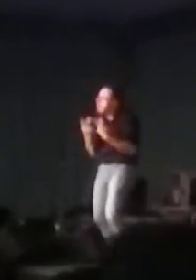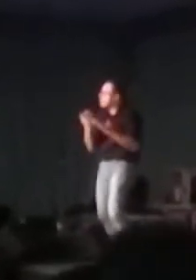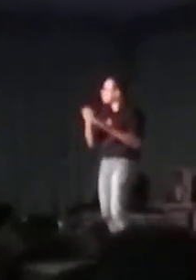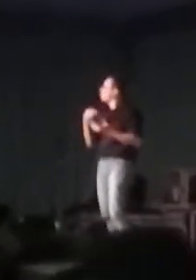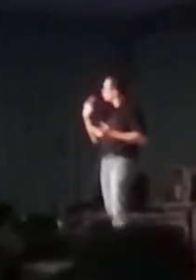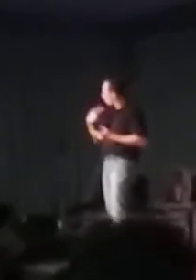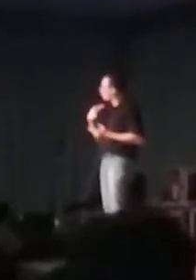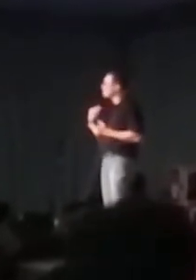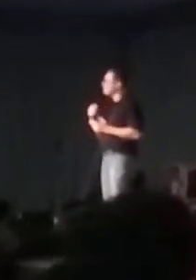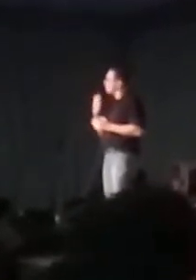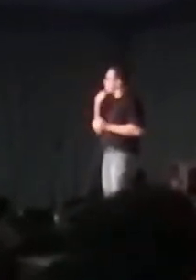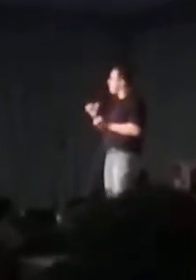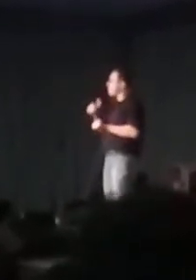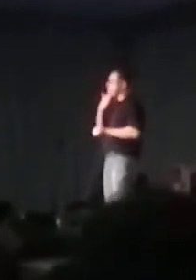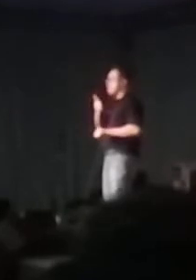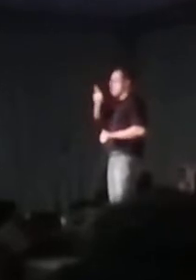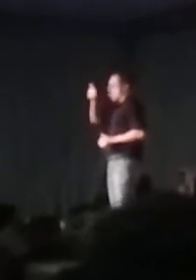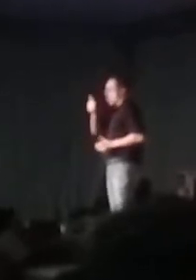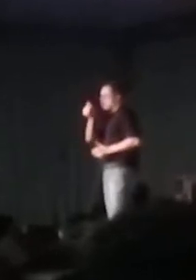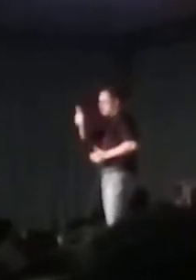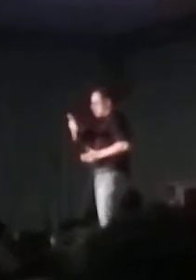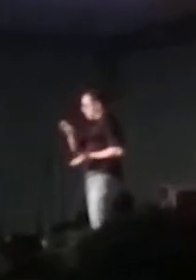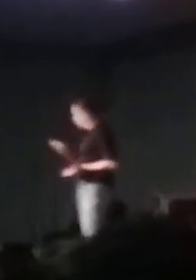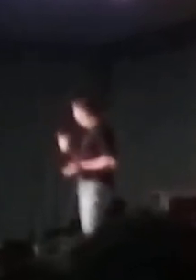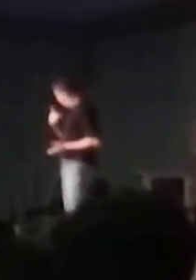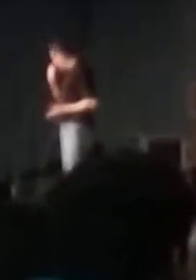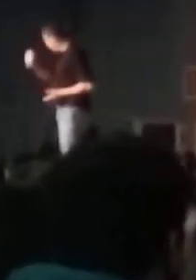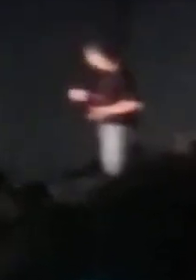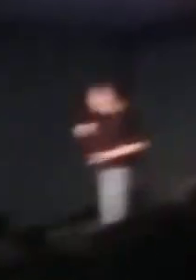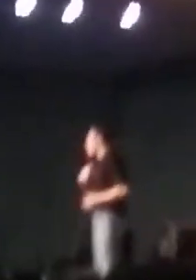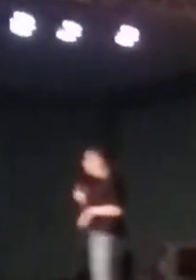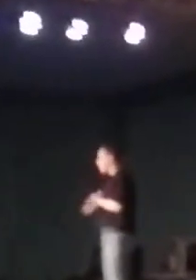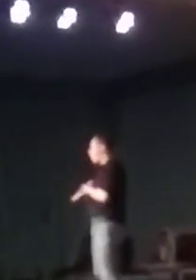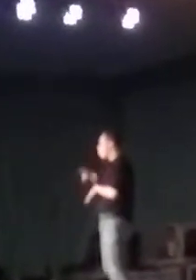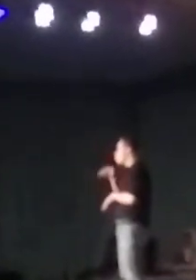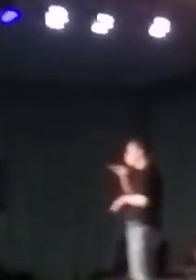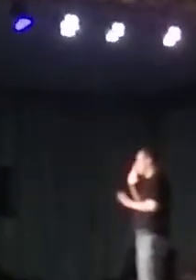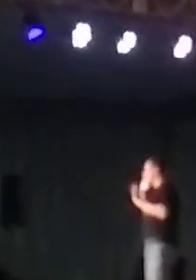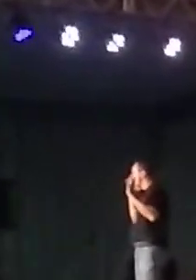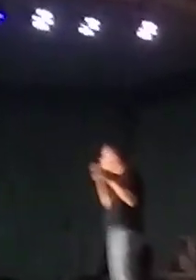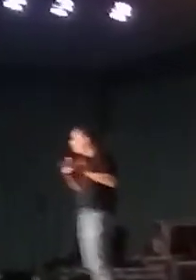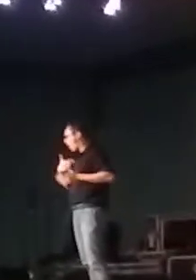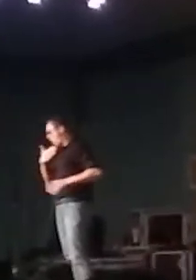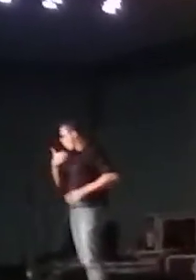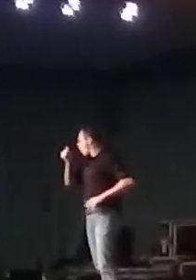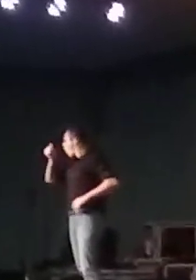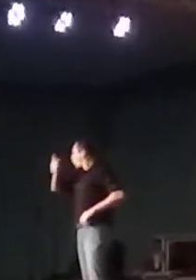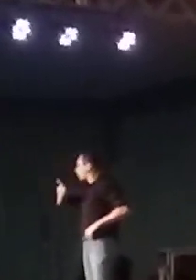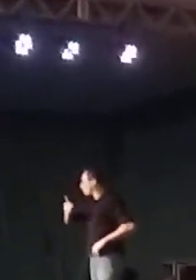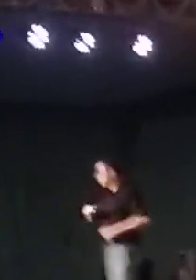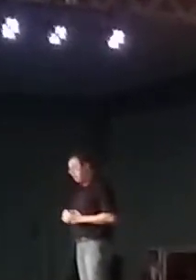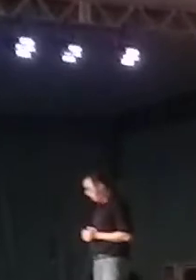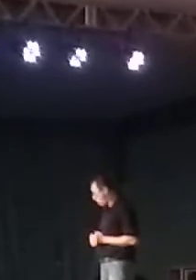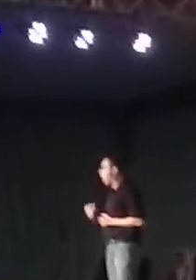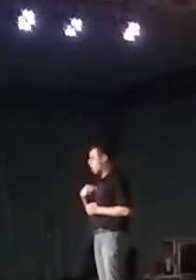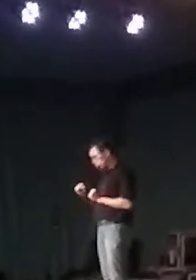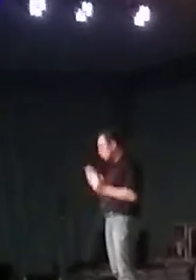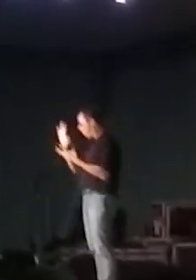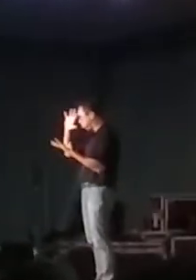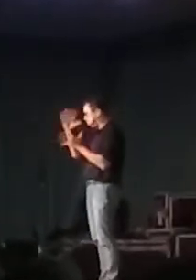a gente é diferente. A gente jamais faria isso. A gente faria isso. É por isso que até